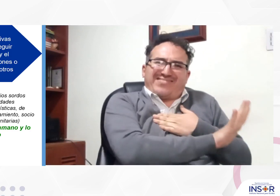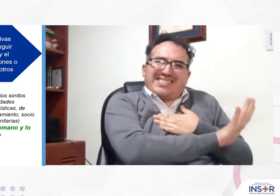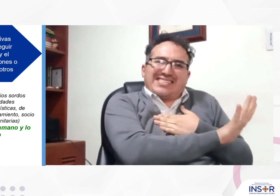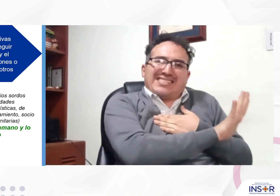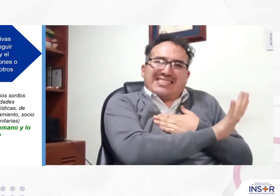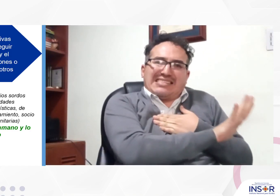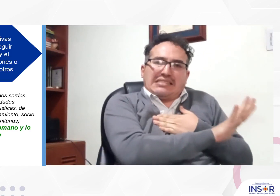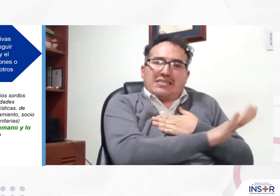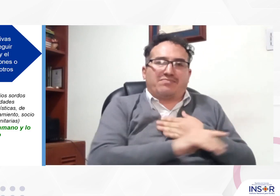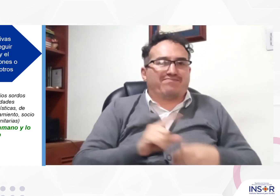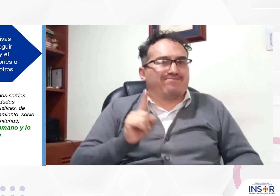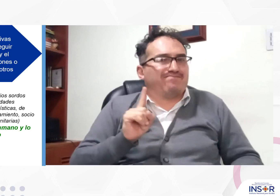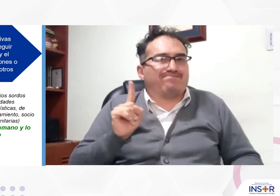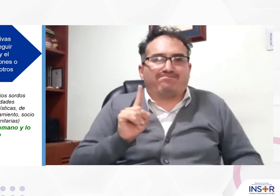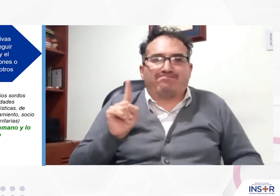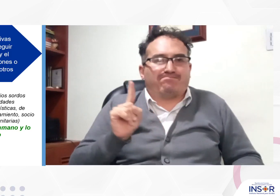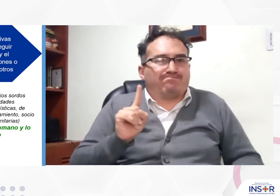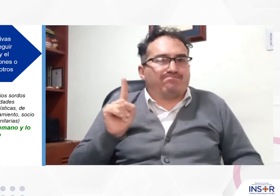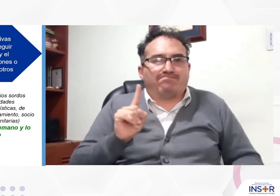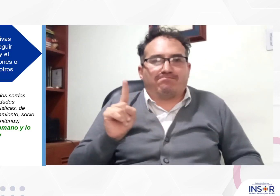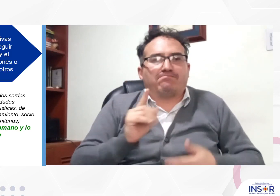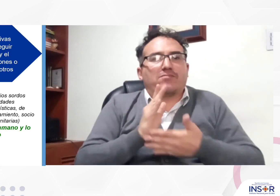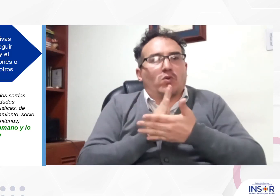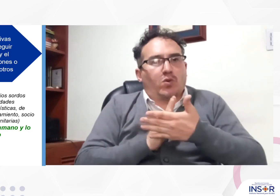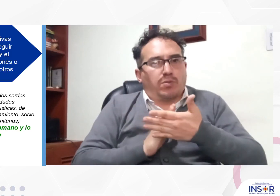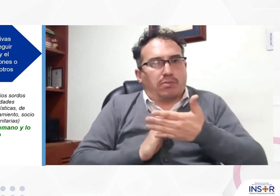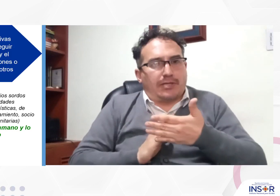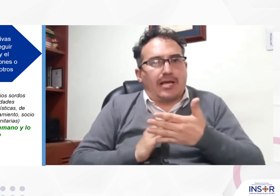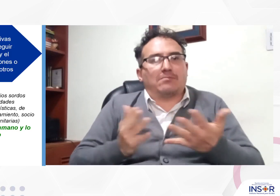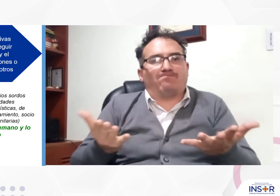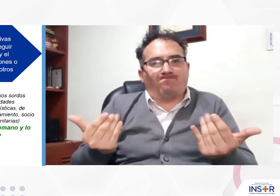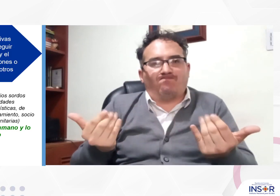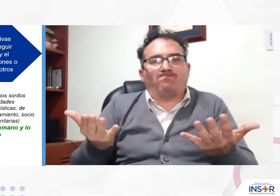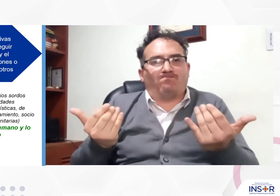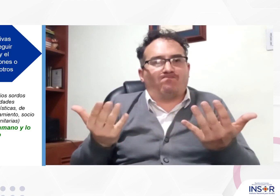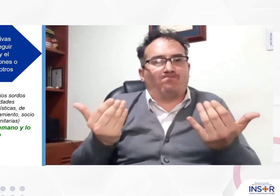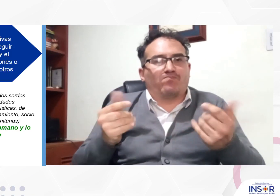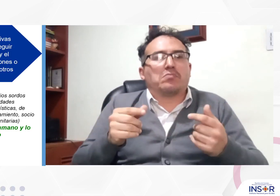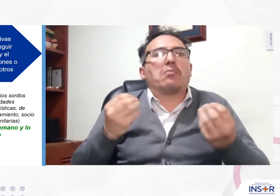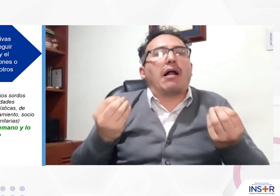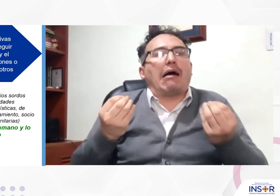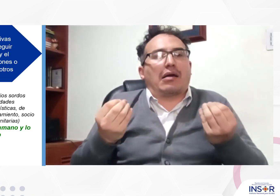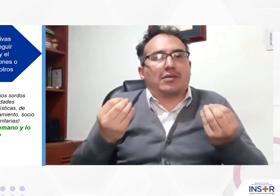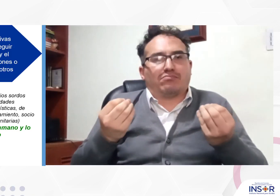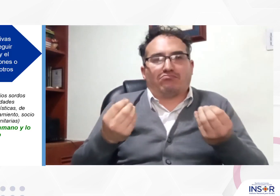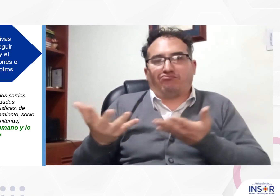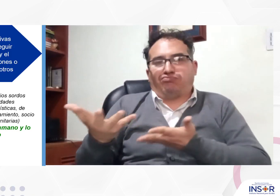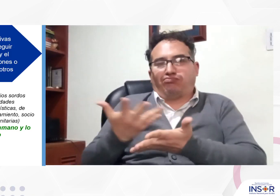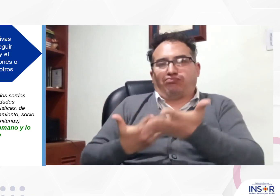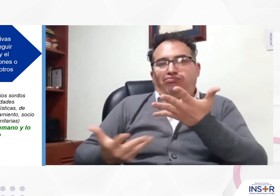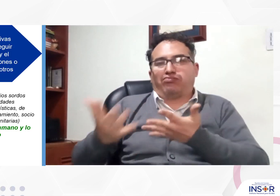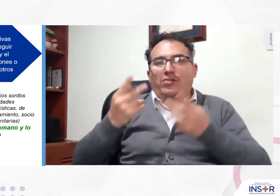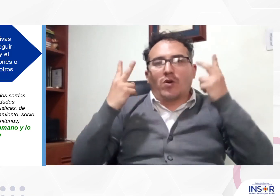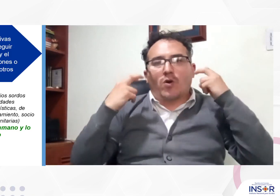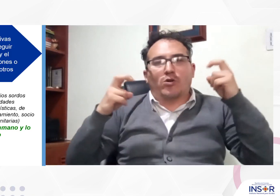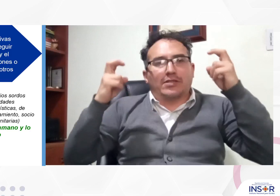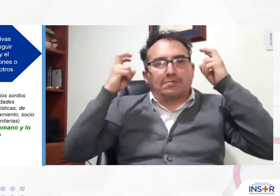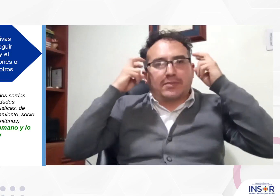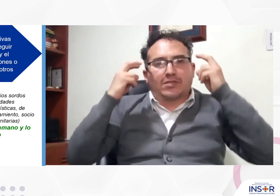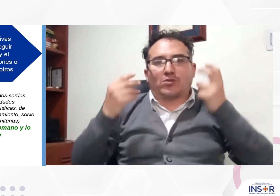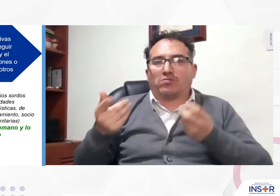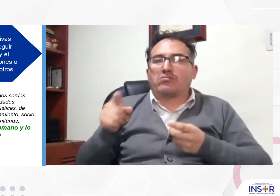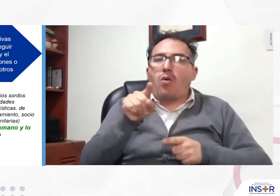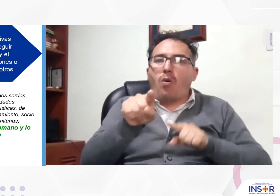personas sordas que van emergiendo. Entonces, no es solamente ese absolutismo de que yo lo puedo todo, no, sino animar al otro también a